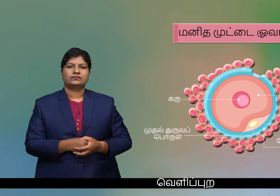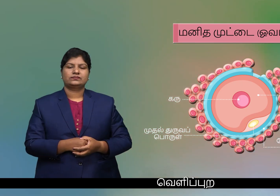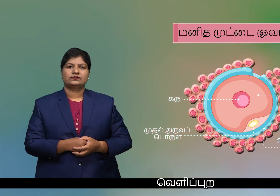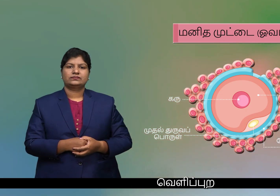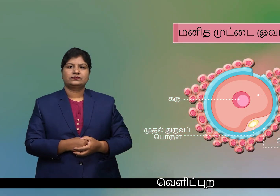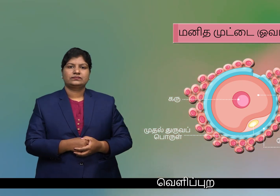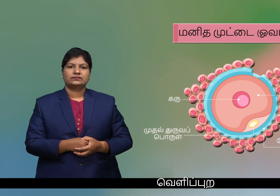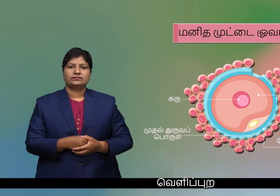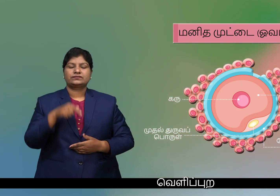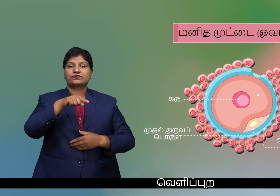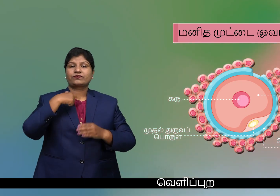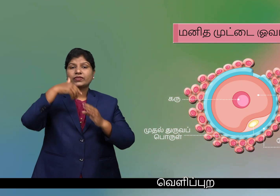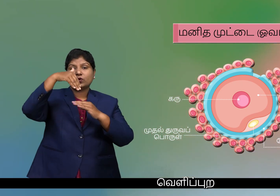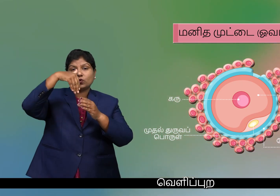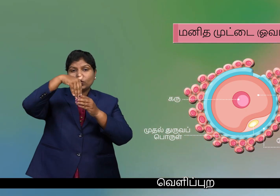வெளிப்புற